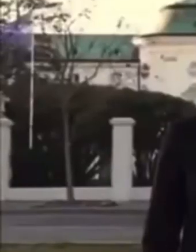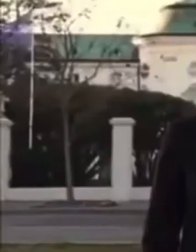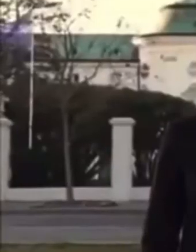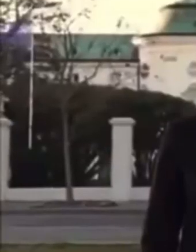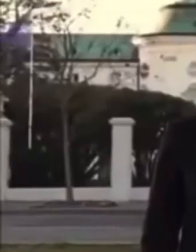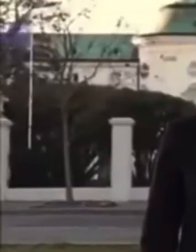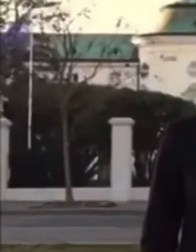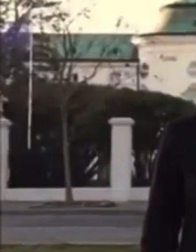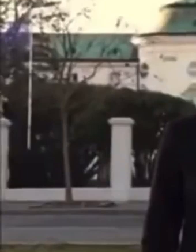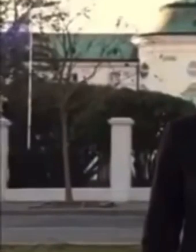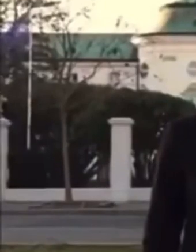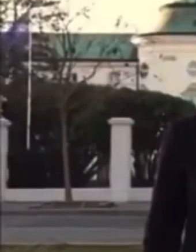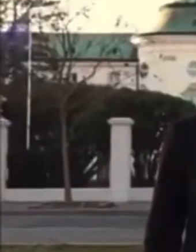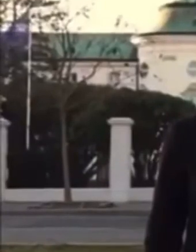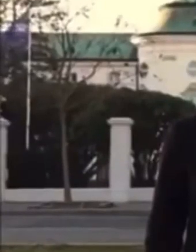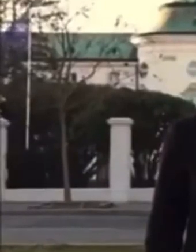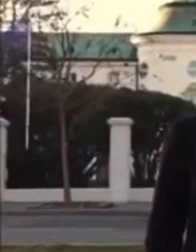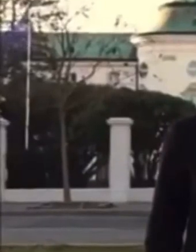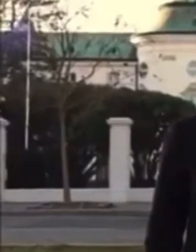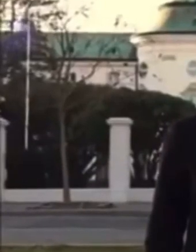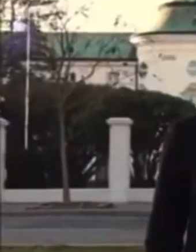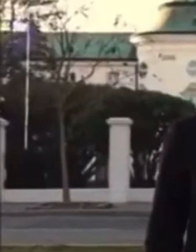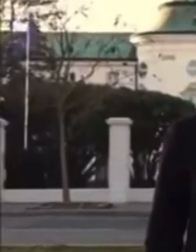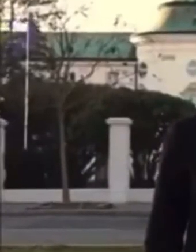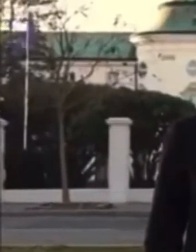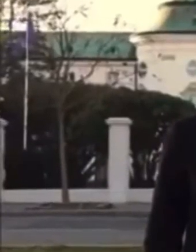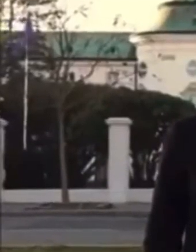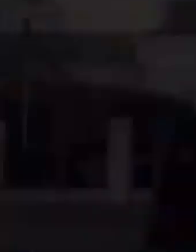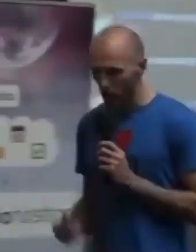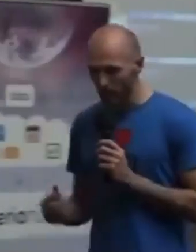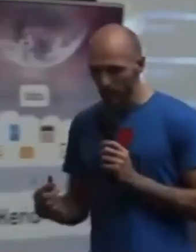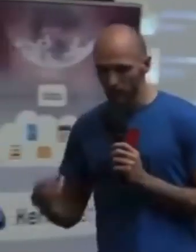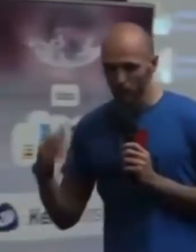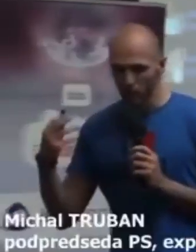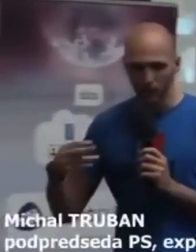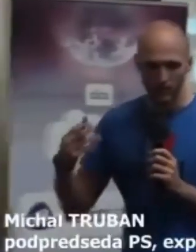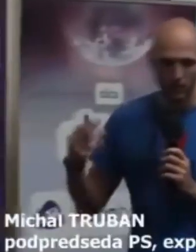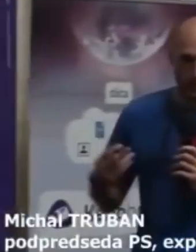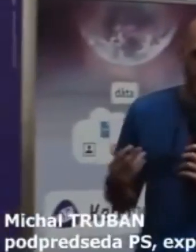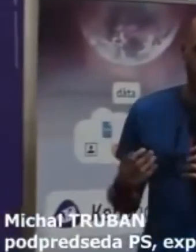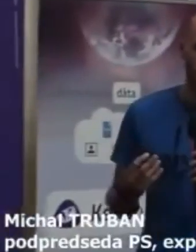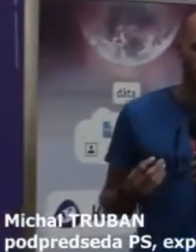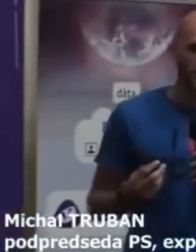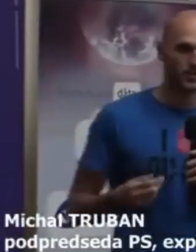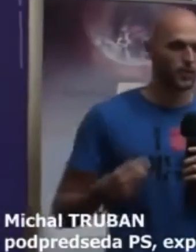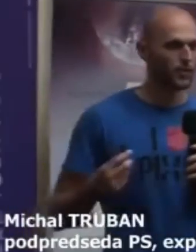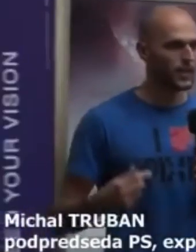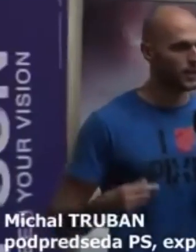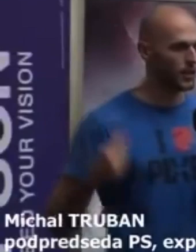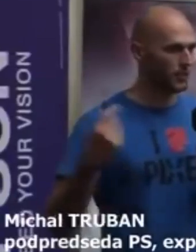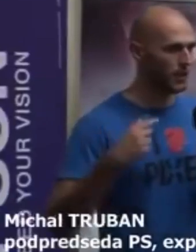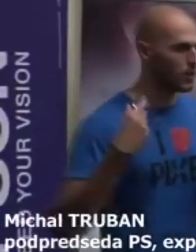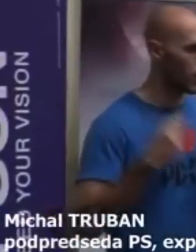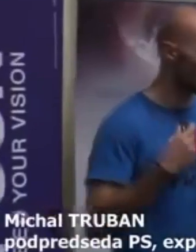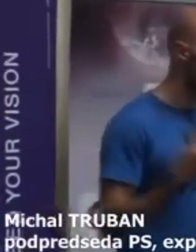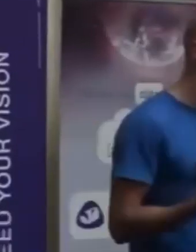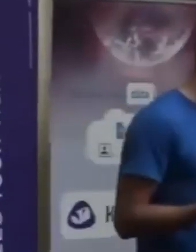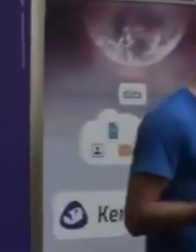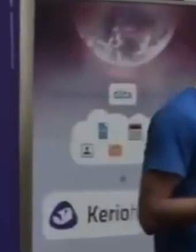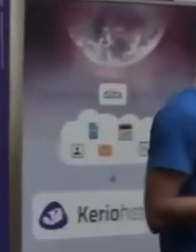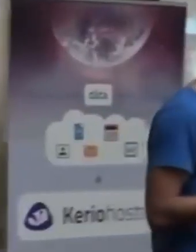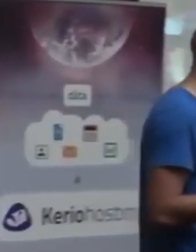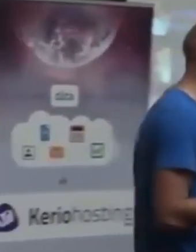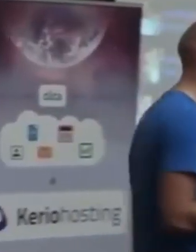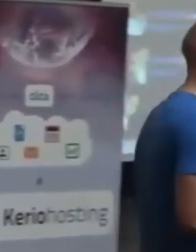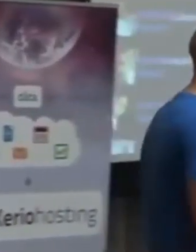Jedine očkovanie je tá cesta, ktorá nám pomôže ukončiť pandémiu. Drogy sú úplne super softvery, ktoré nám hackujú, ohlupujú